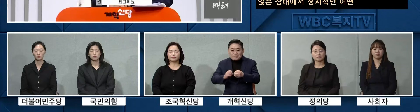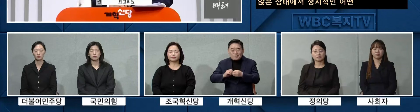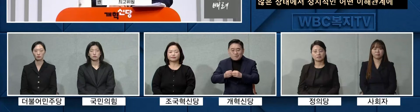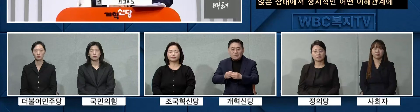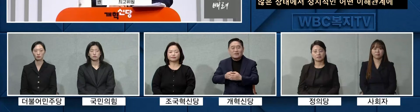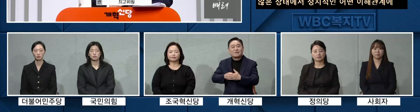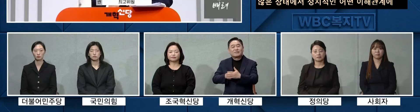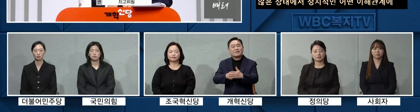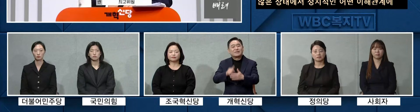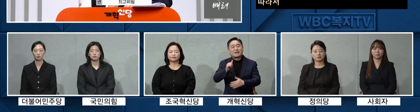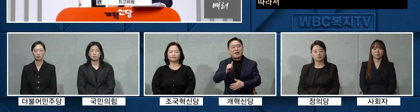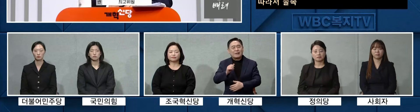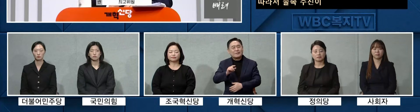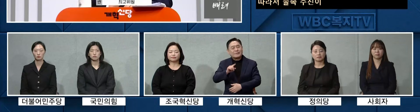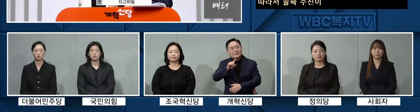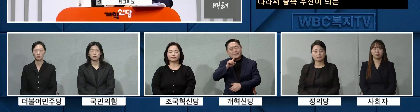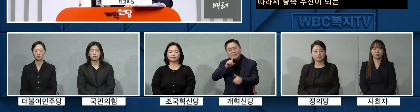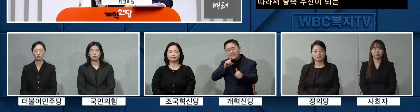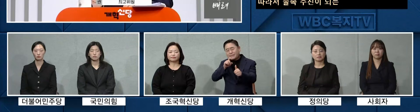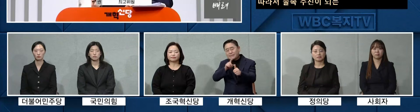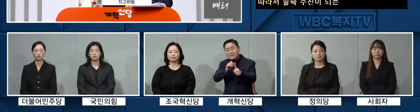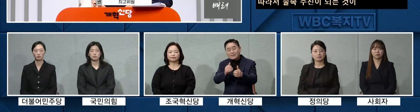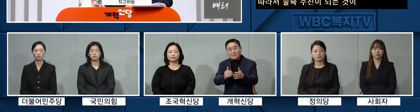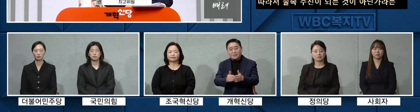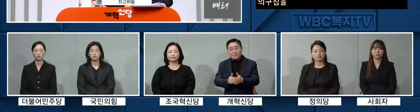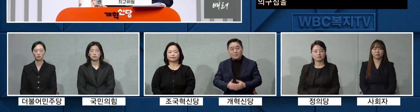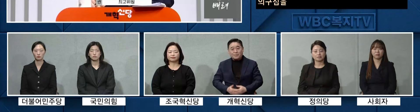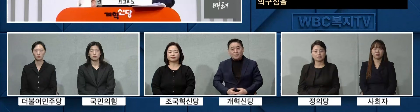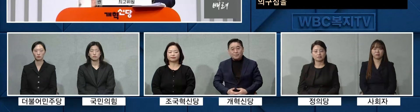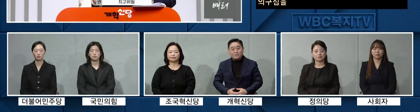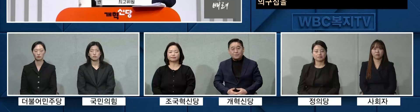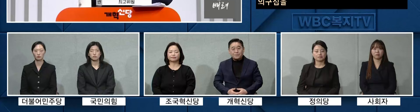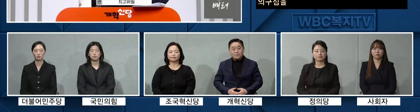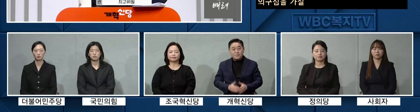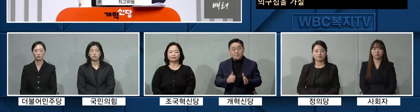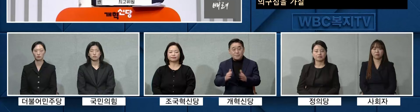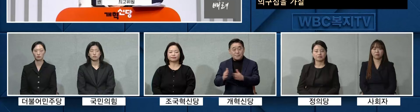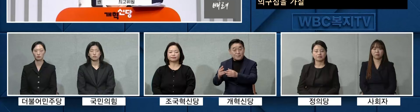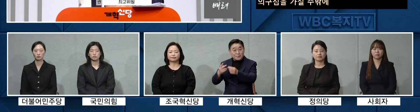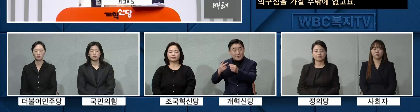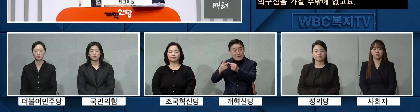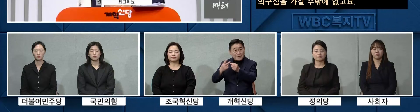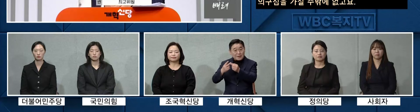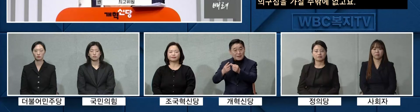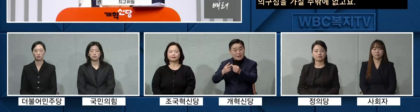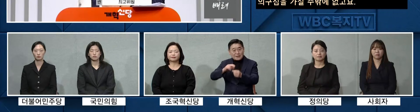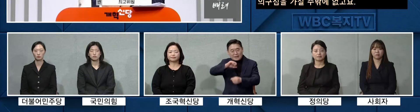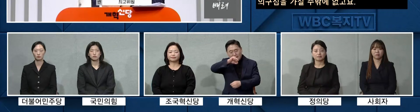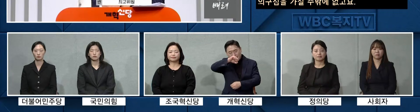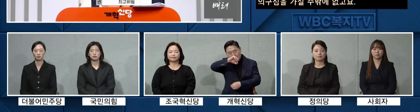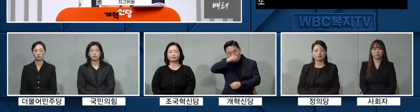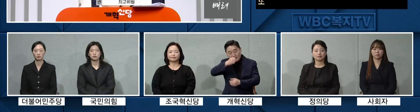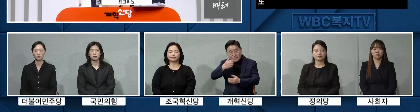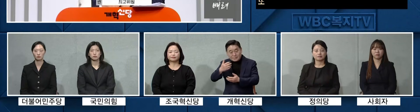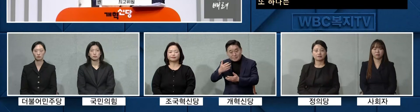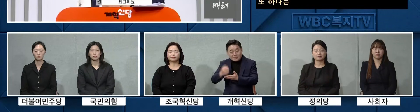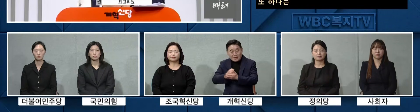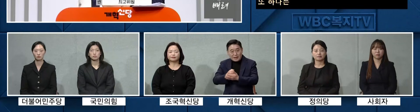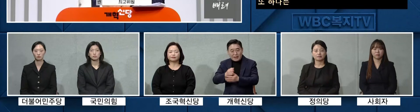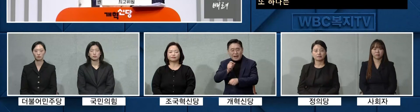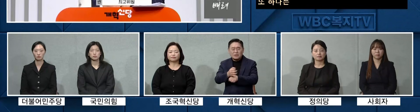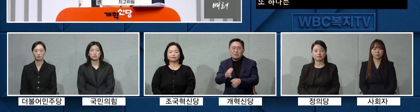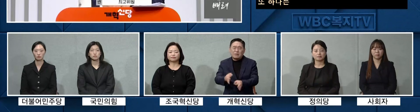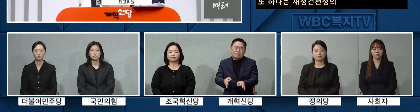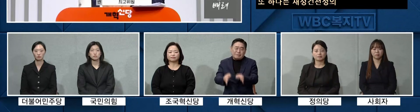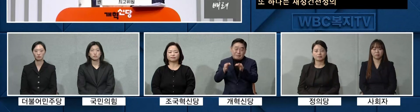되는 것이 아닌가라는 의구심을 가질 수밖에 없고요. 또 하나는 재정 건전성의 문제와 행정비용의 급증